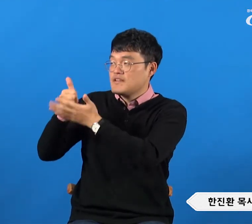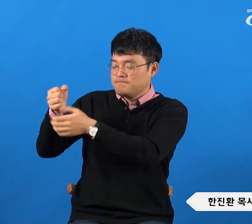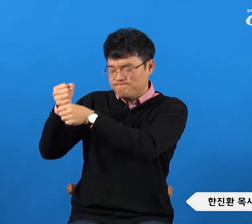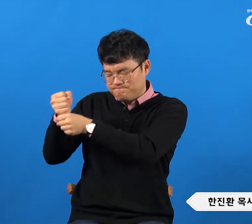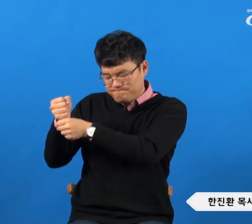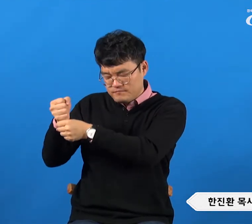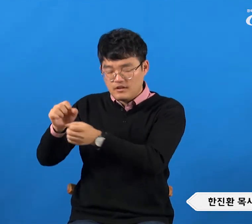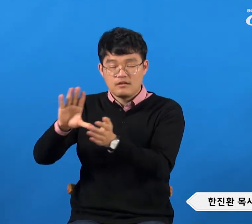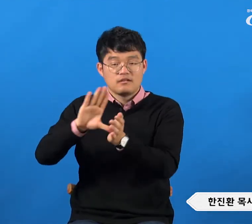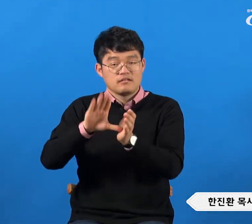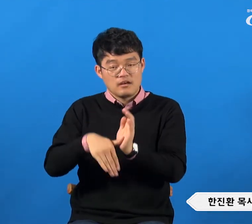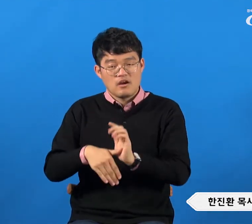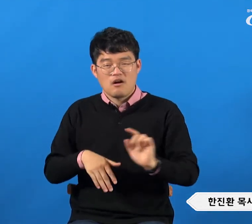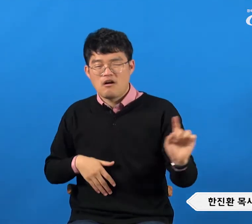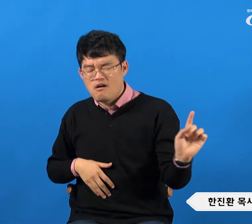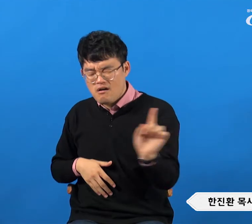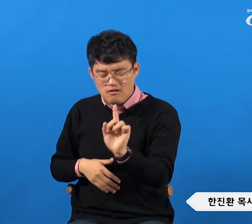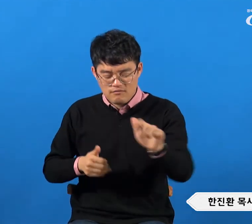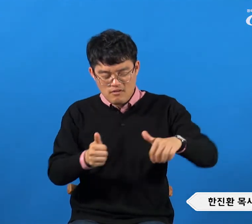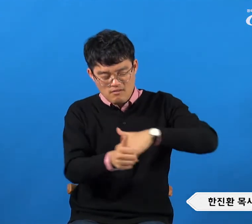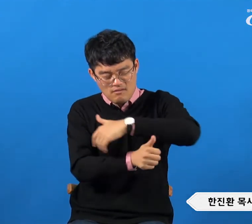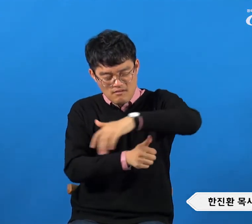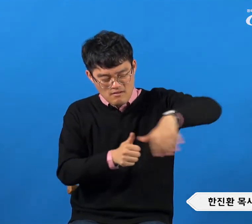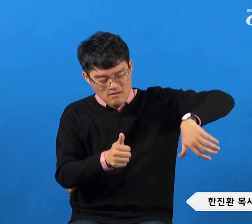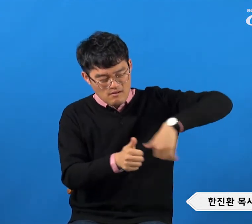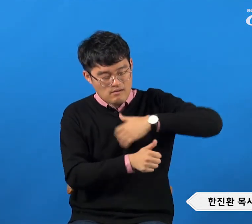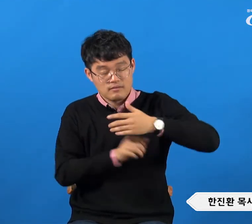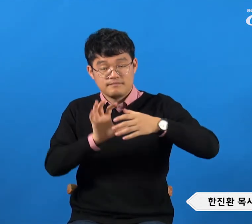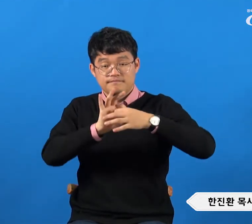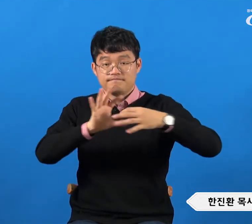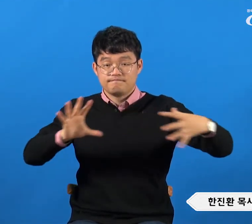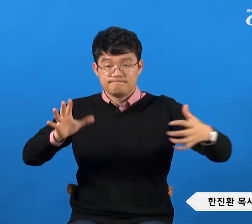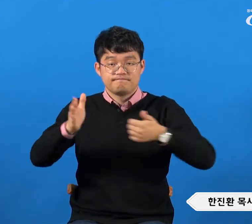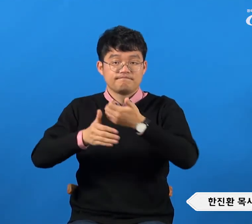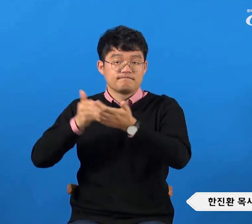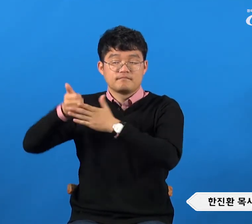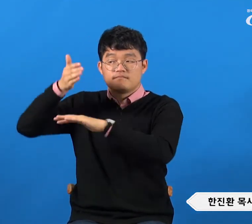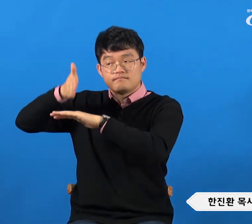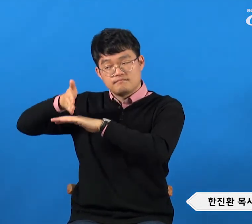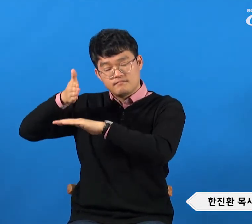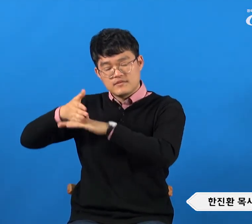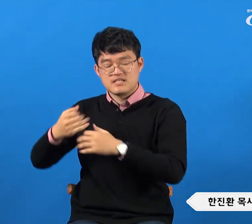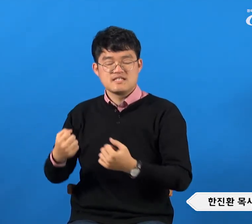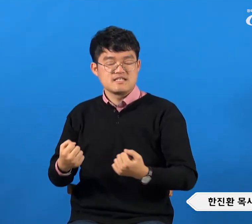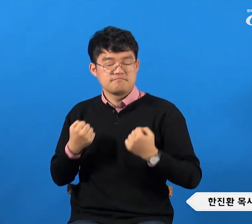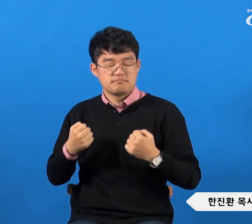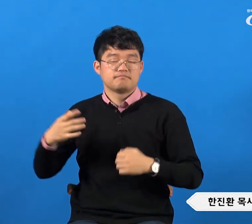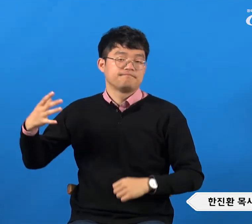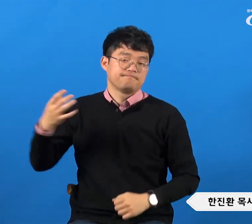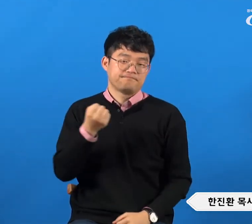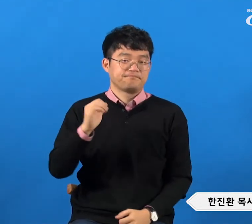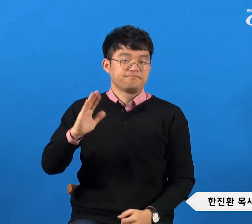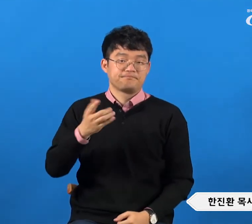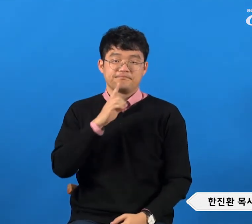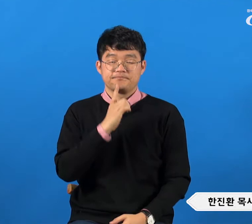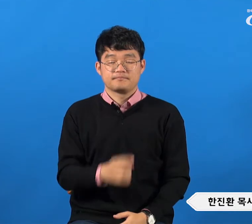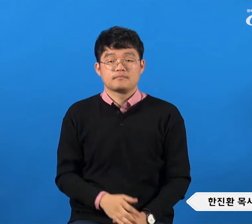하나님을 의지하고 살 때에 어떤 환경에서든지 감사할 수 있는 힘을 얻는다, 그